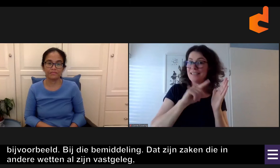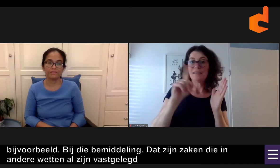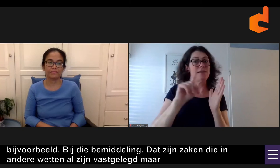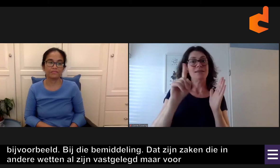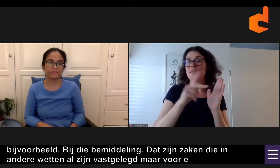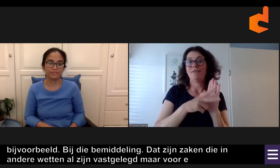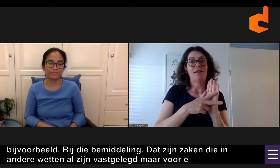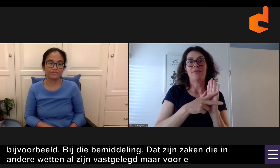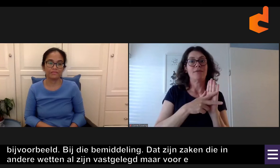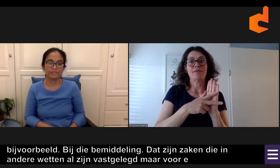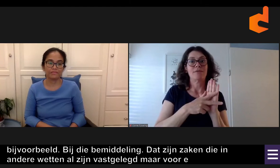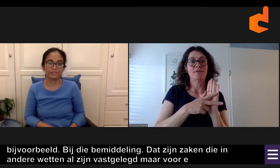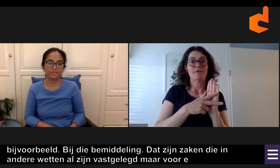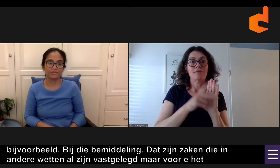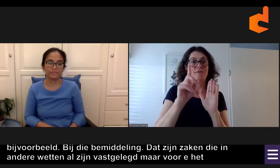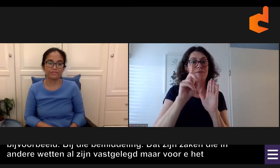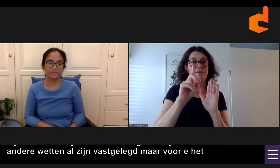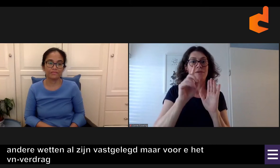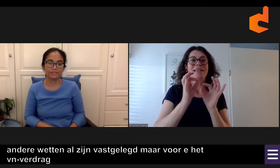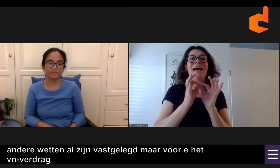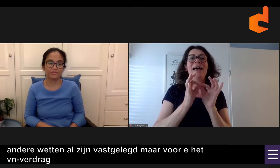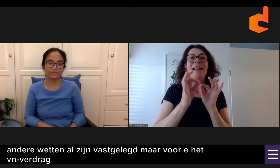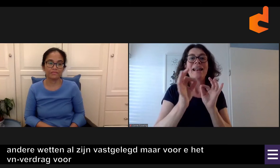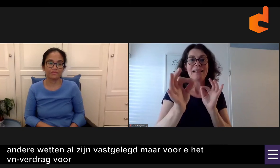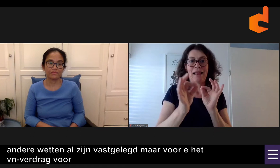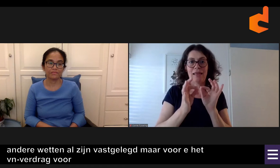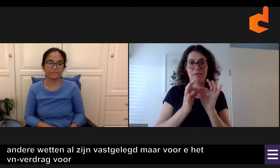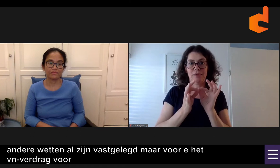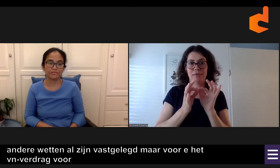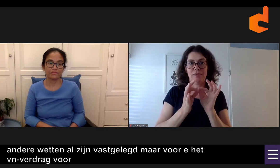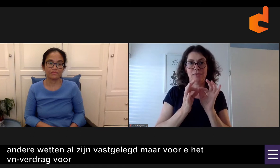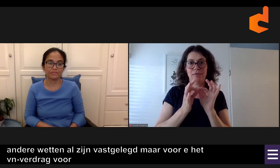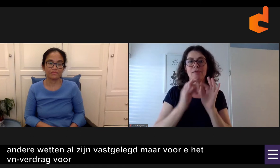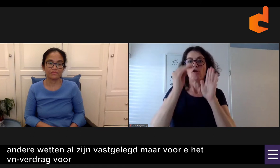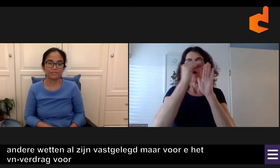beperking, wat geen wet is, maar een richtlijn,